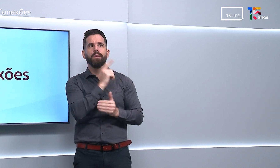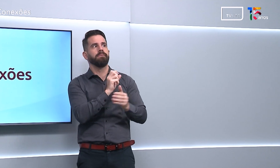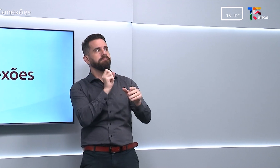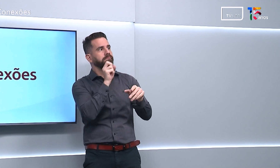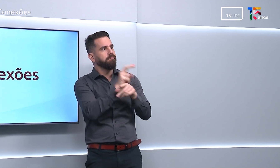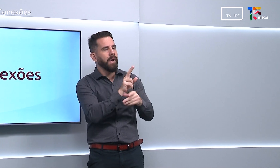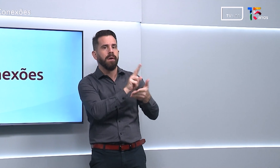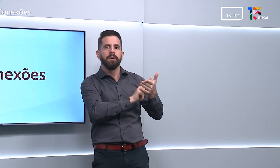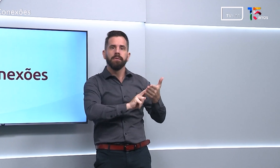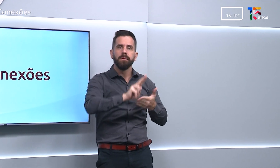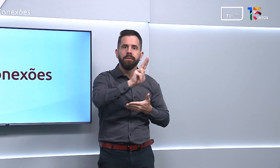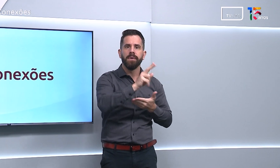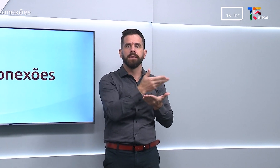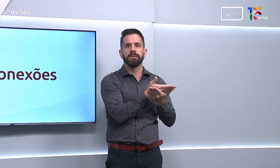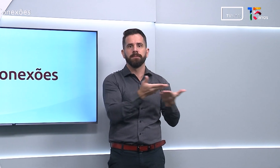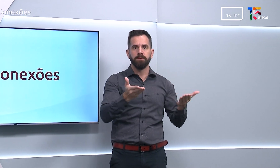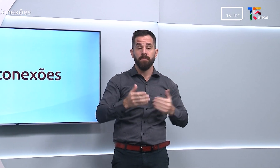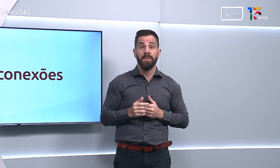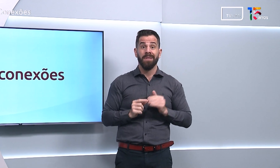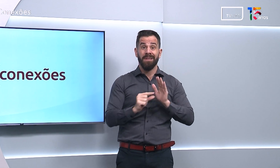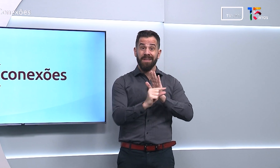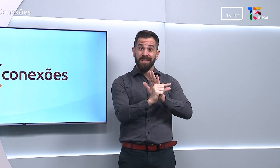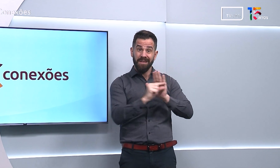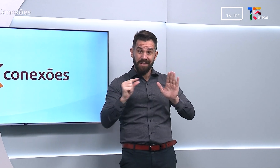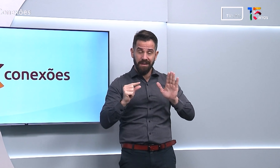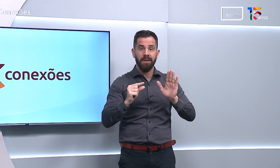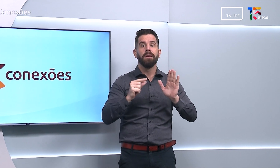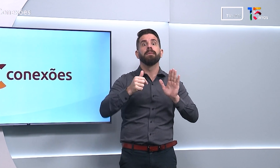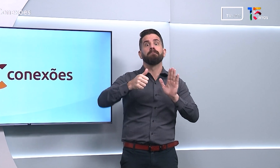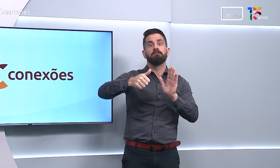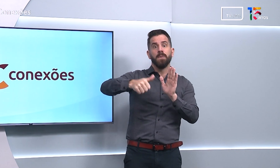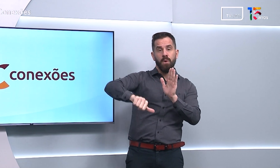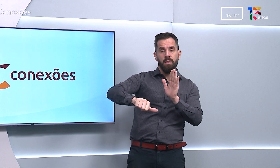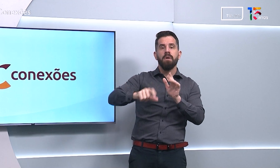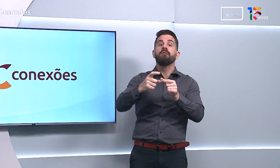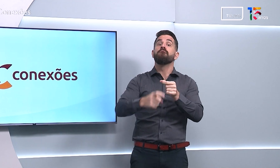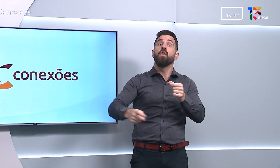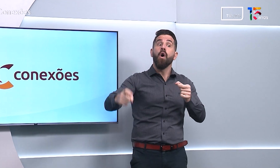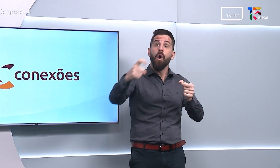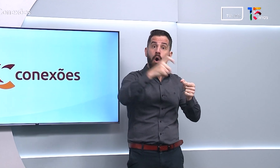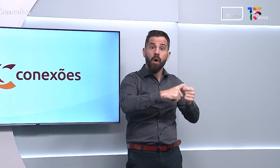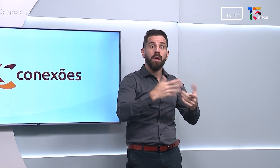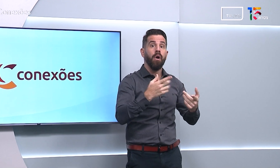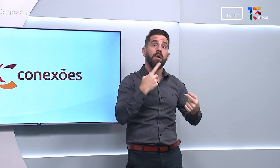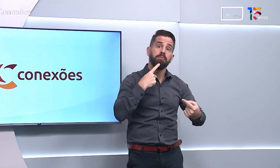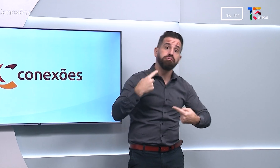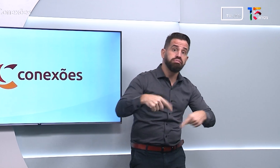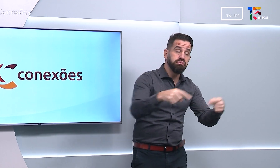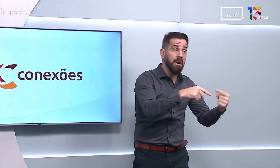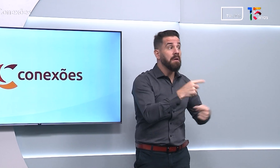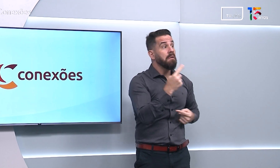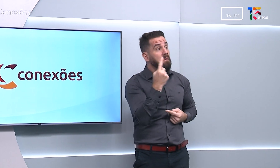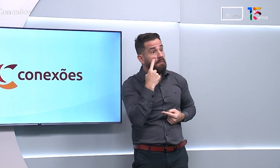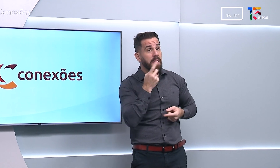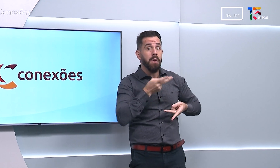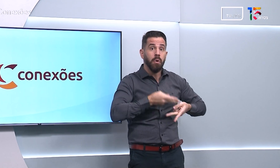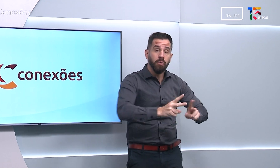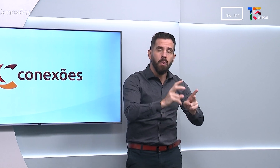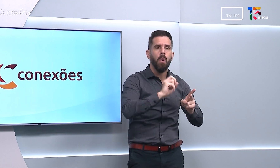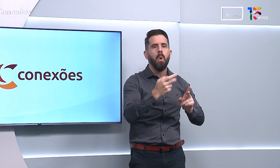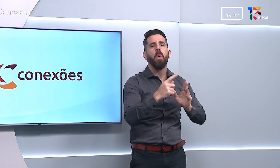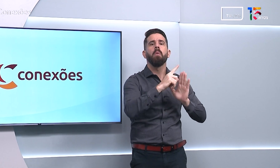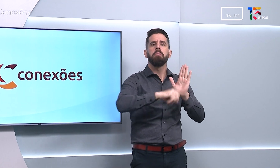superior. O veto deve voltar para análise dos parlamentares, que podem mantê-lo ou derrubá-lo.